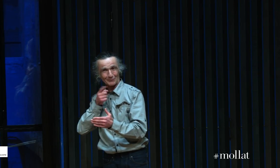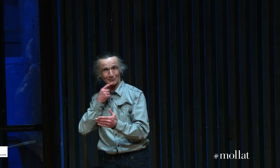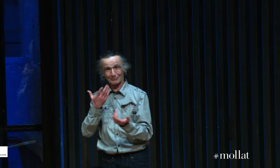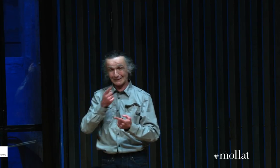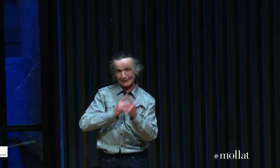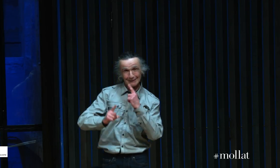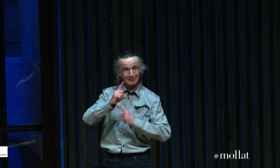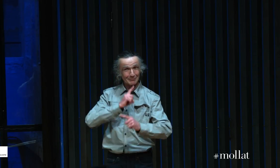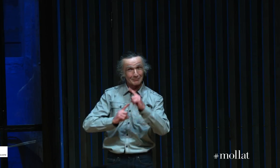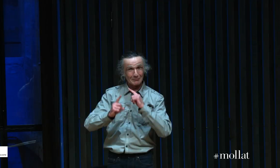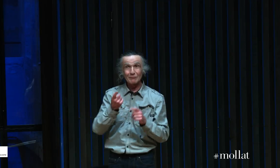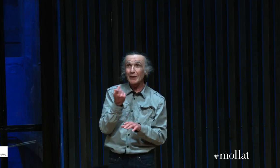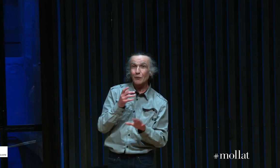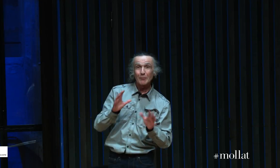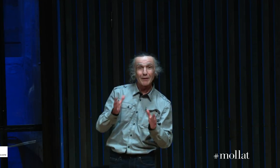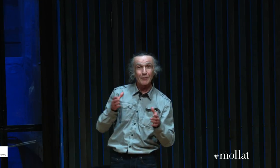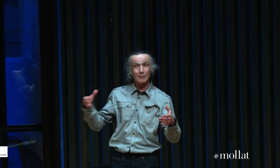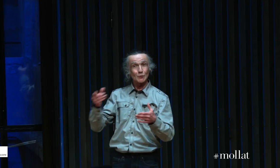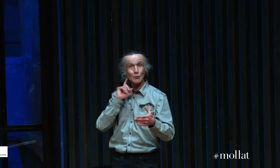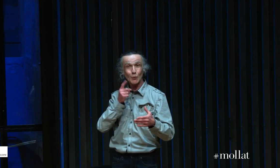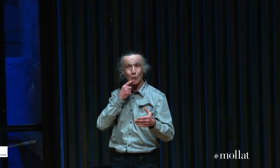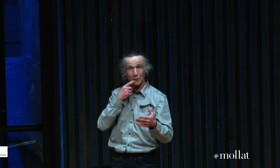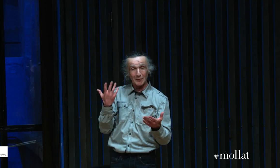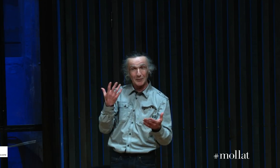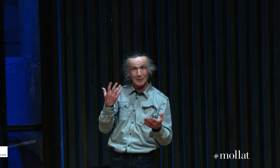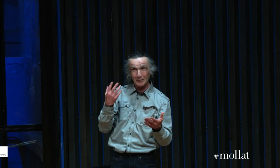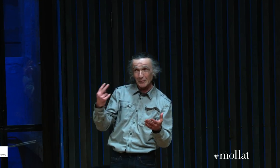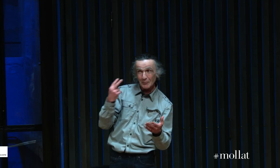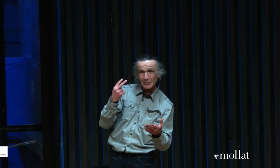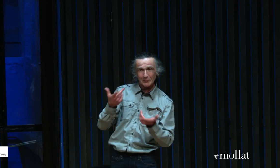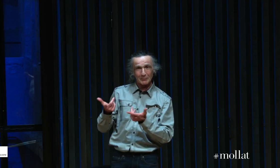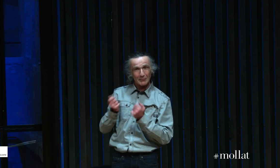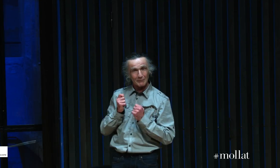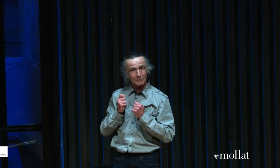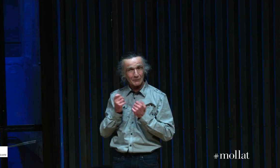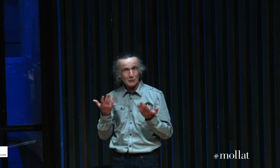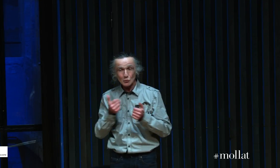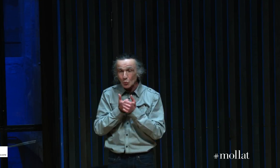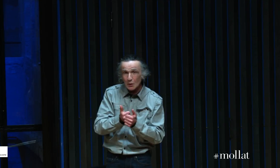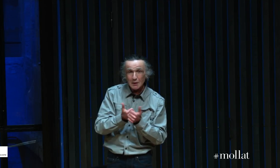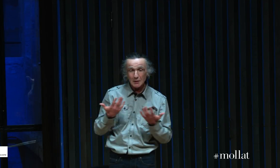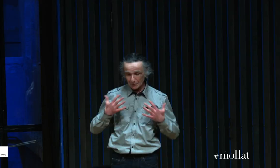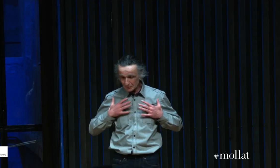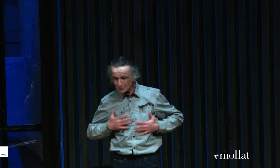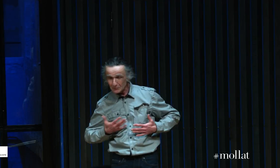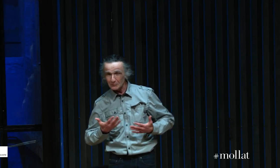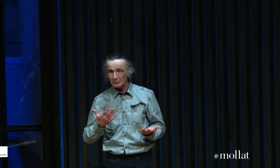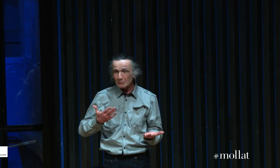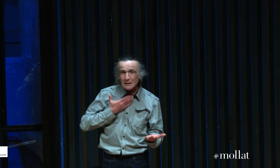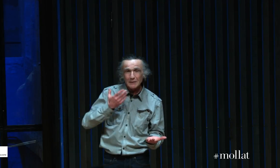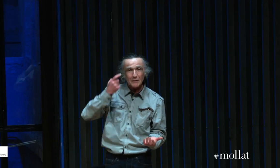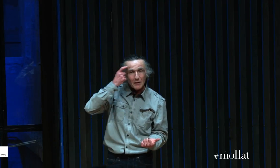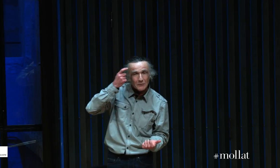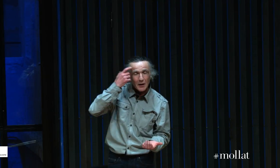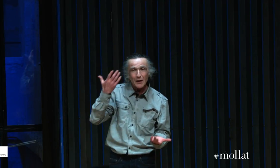une identité propre aux sourds où on nous baptise avec un signe. C'est quelque chose qui est flagrant sur nous.